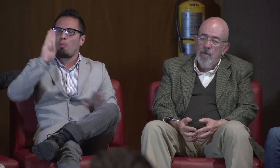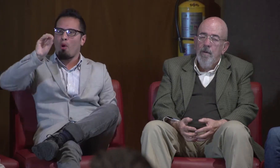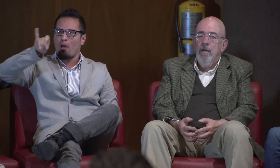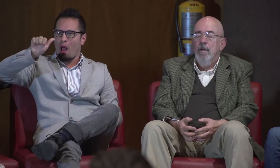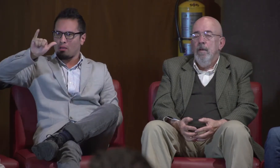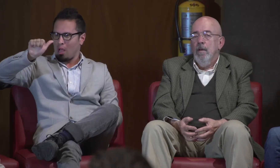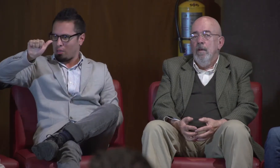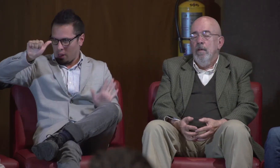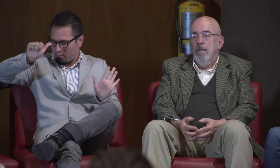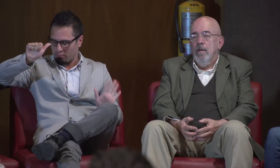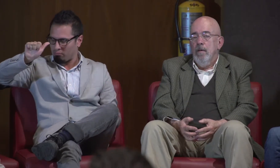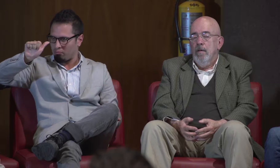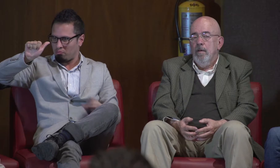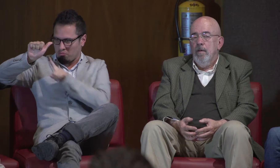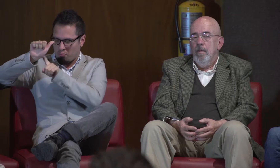hablando